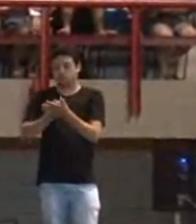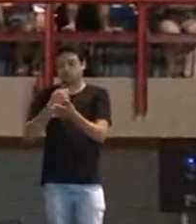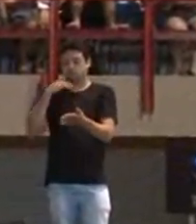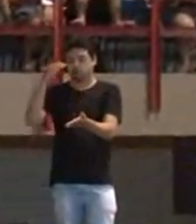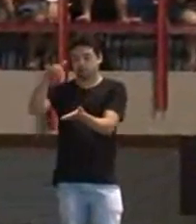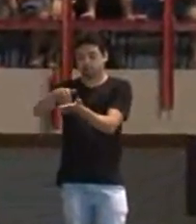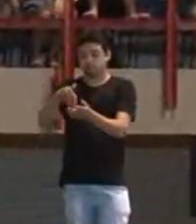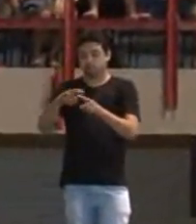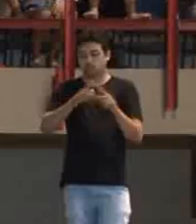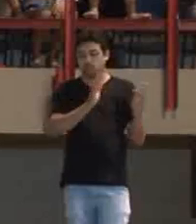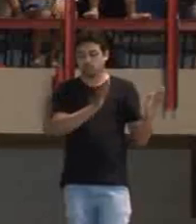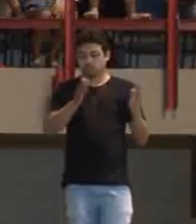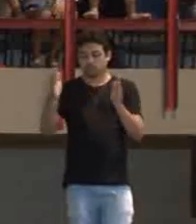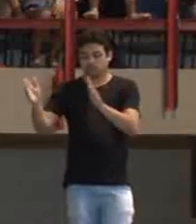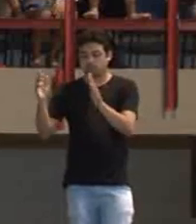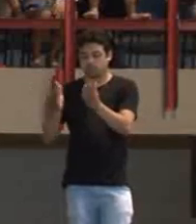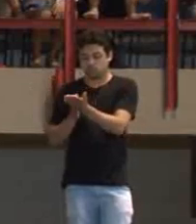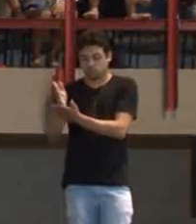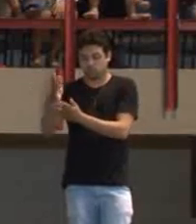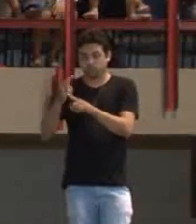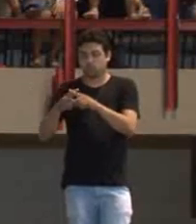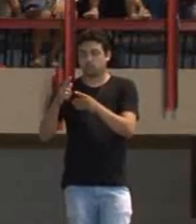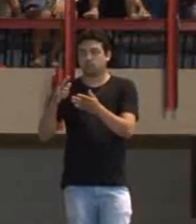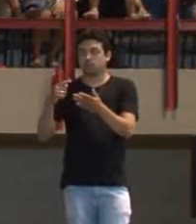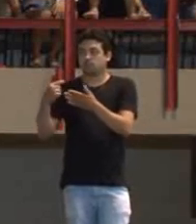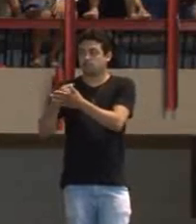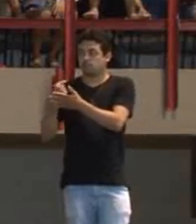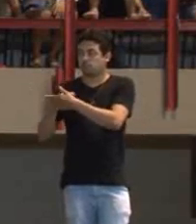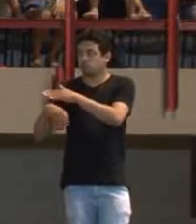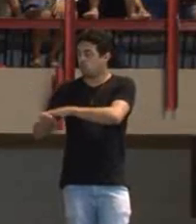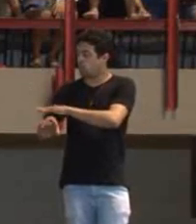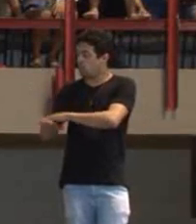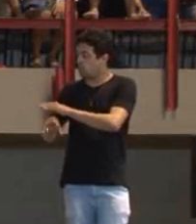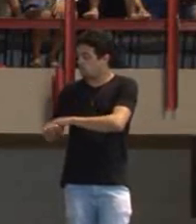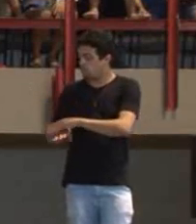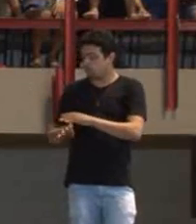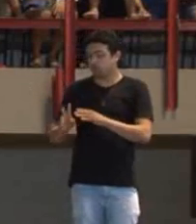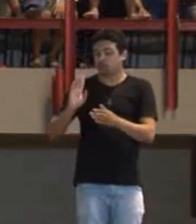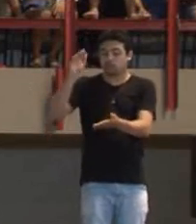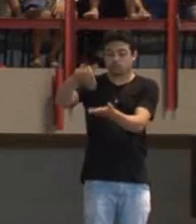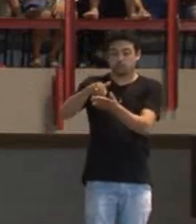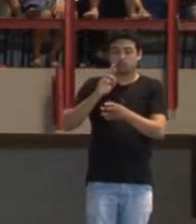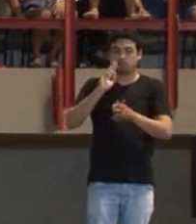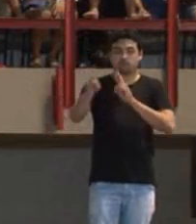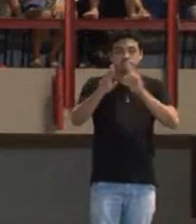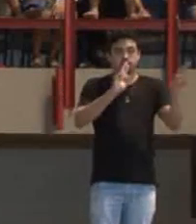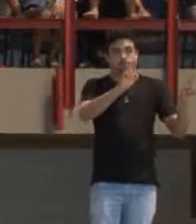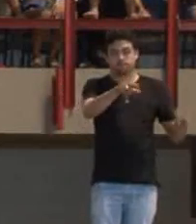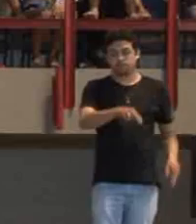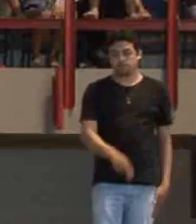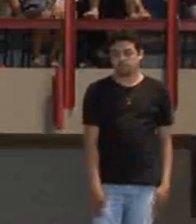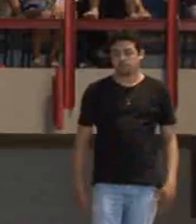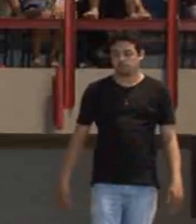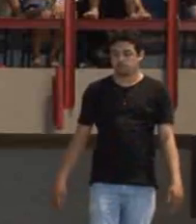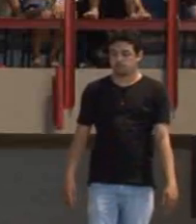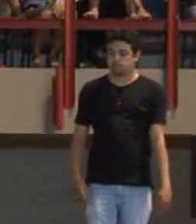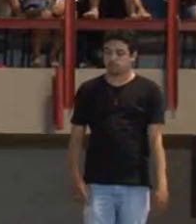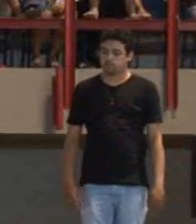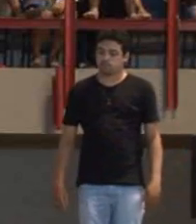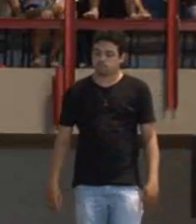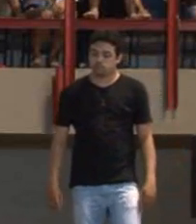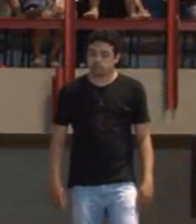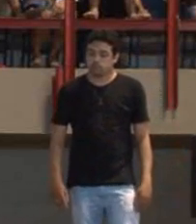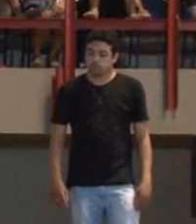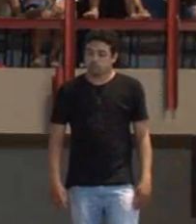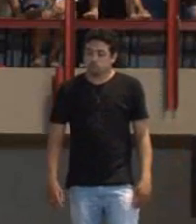gente não perde a sequência, tá? Então, quem for entregando as perguntas, eu vou guardando aqui. Quando for no final, a gente responde tudo, tá